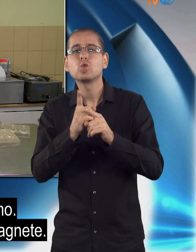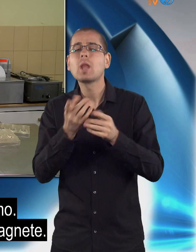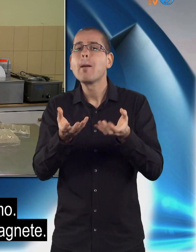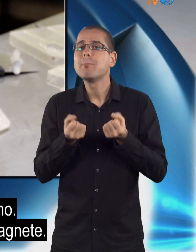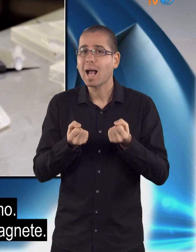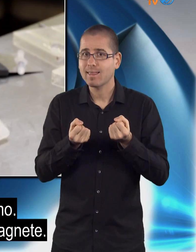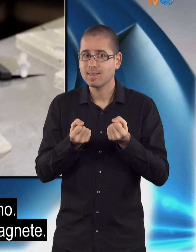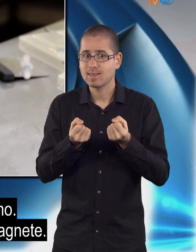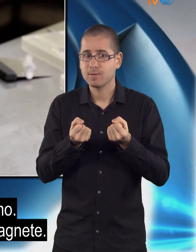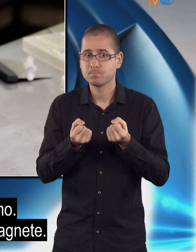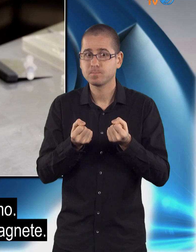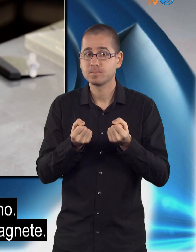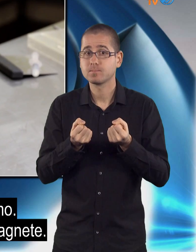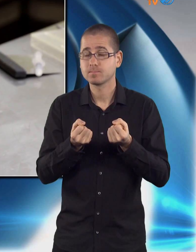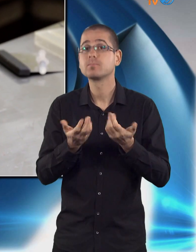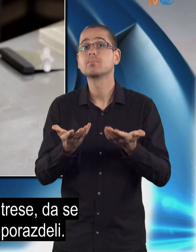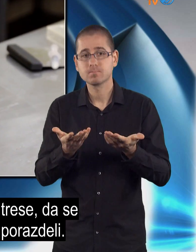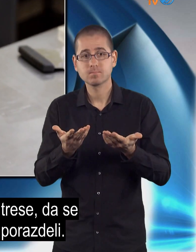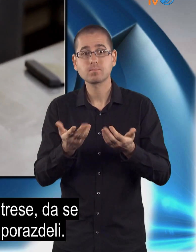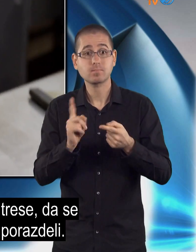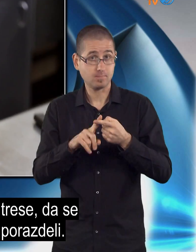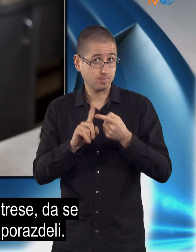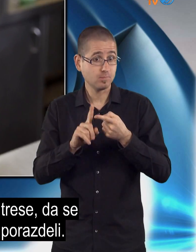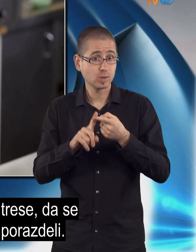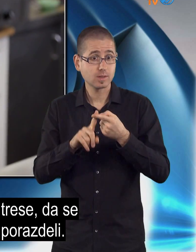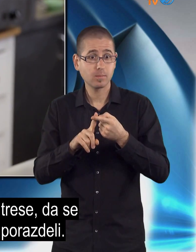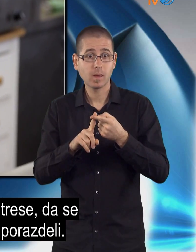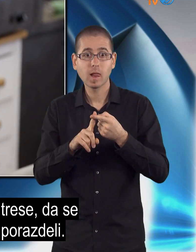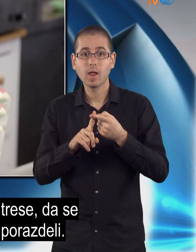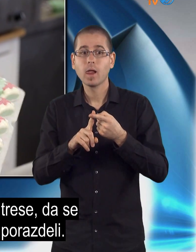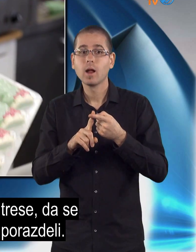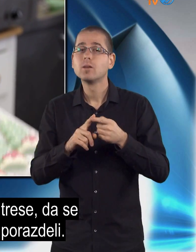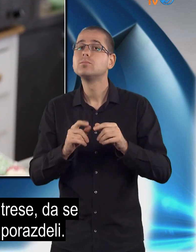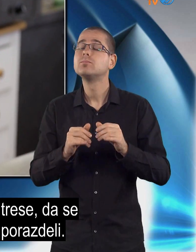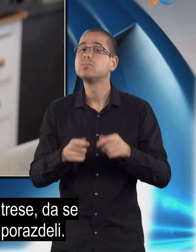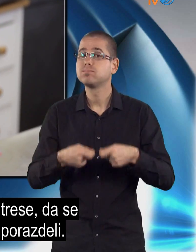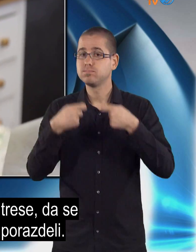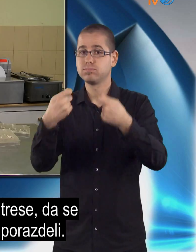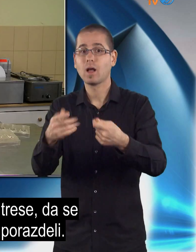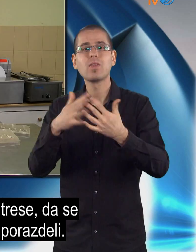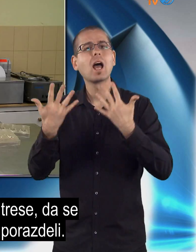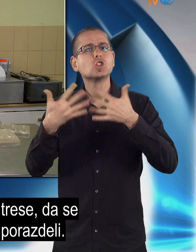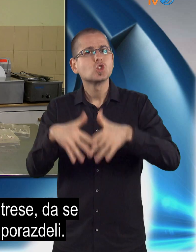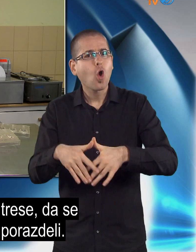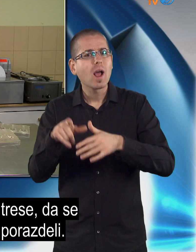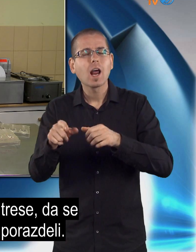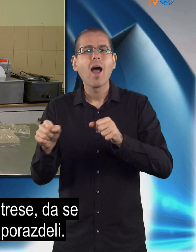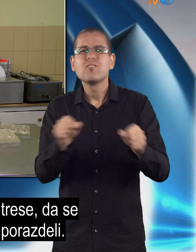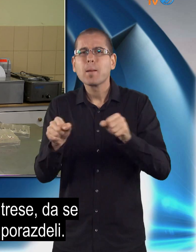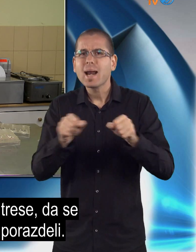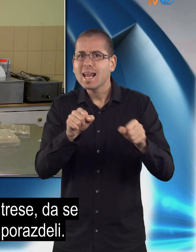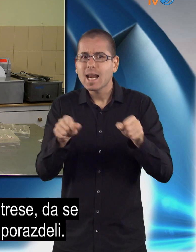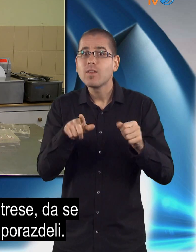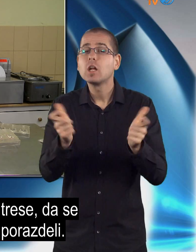magnetke in nato potuje na stroj, kjer ga zvibrira, da